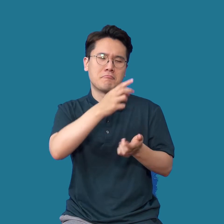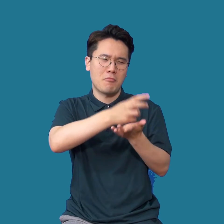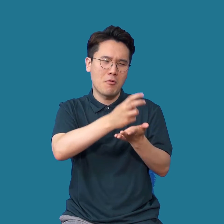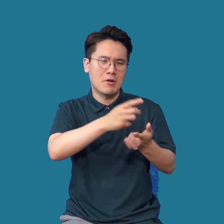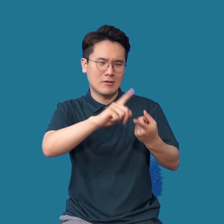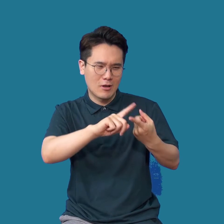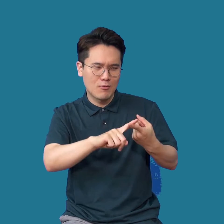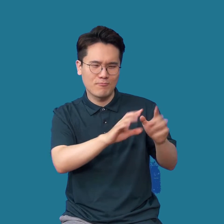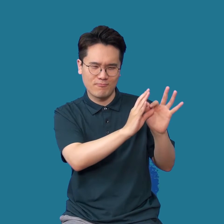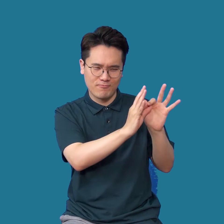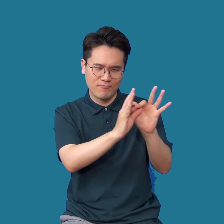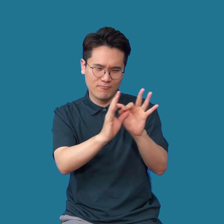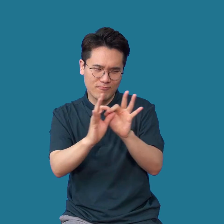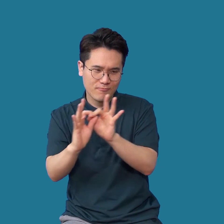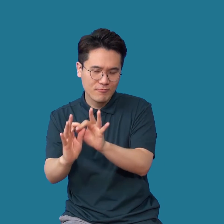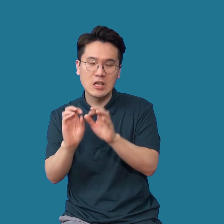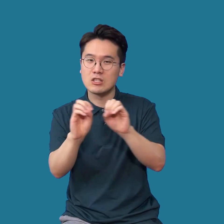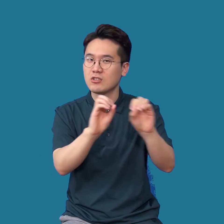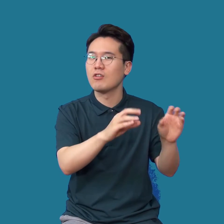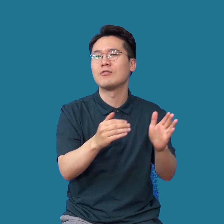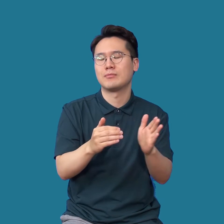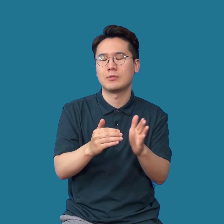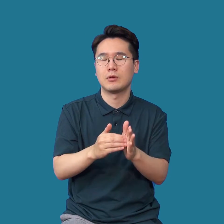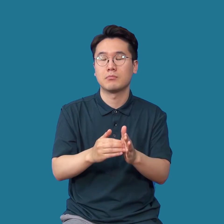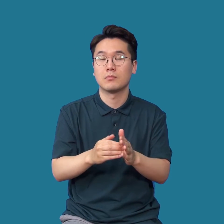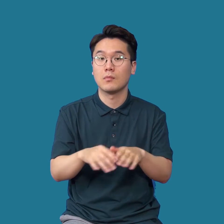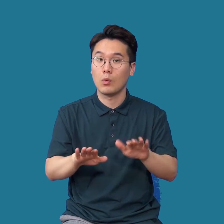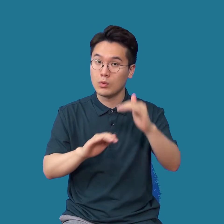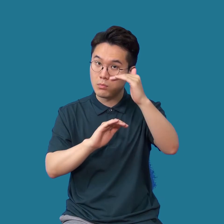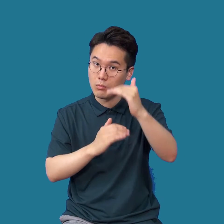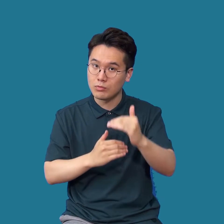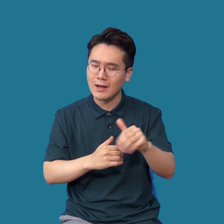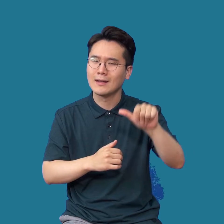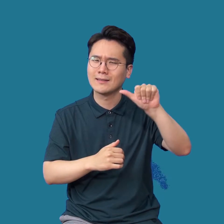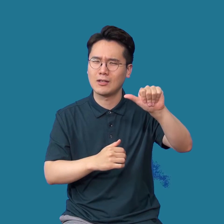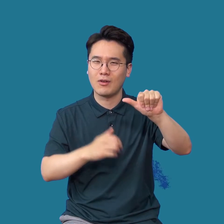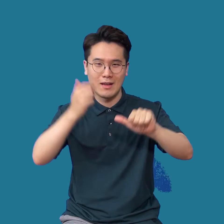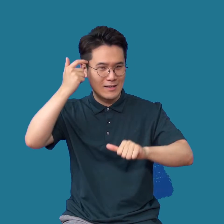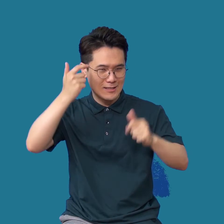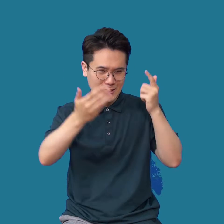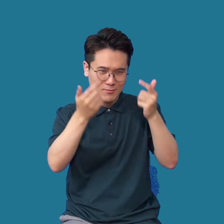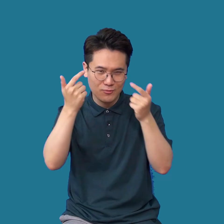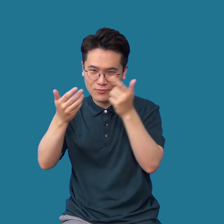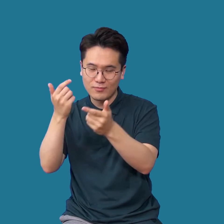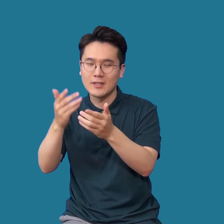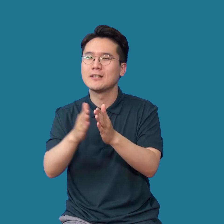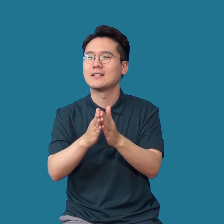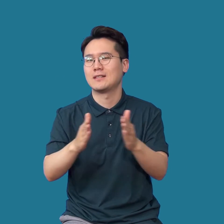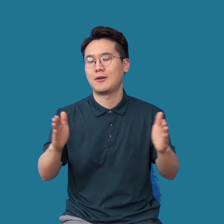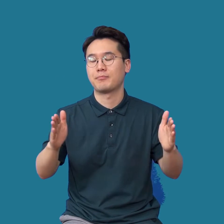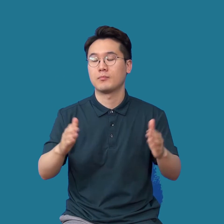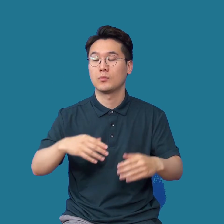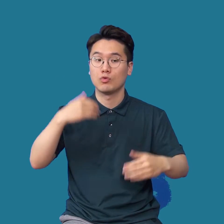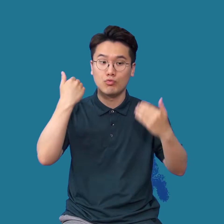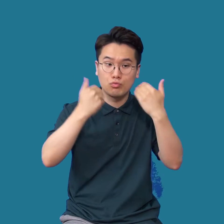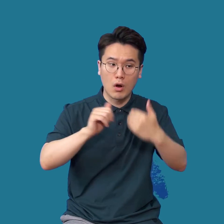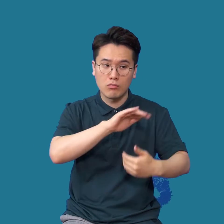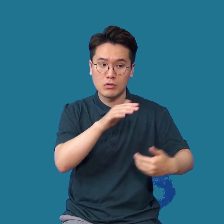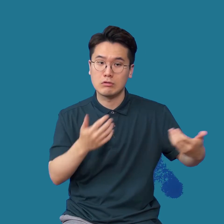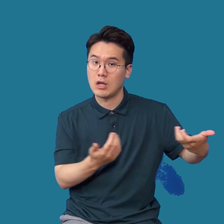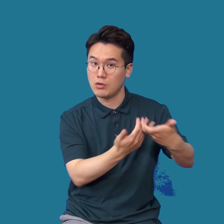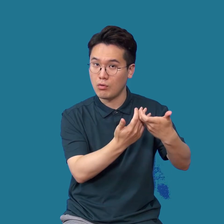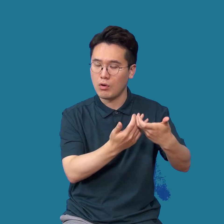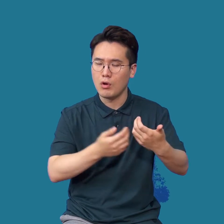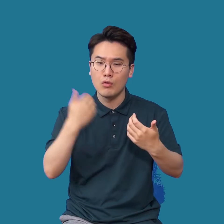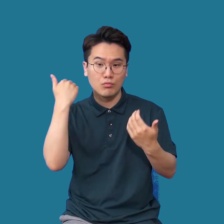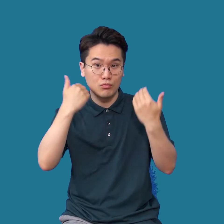오늘 본문에 이르러서는 5개의 질문을 쏟아냅니다. 누가 우리를 대적하리요? 누가 우리를